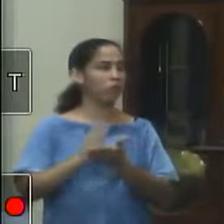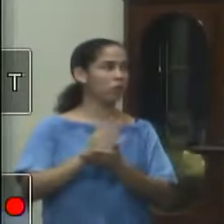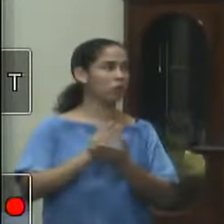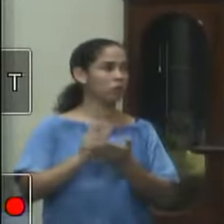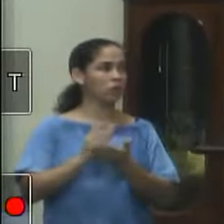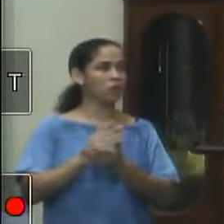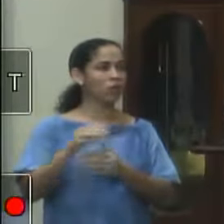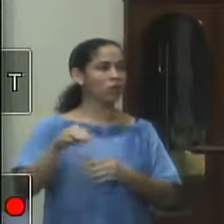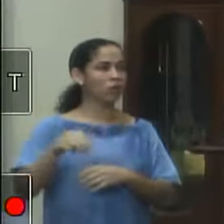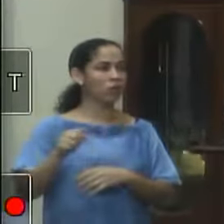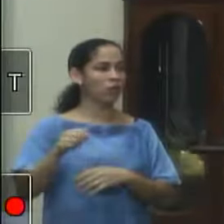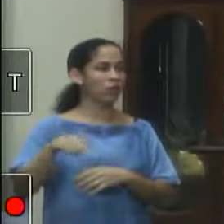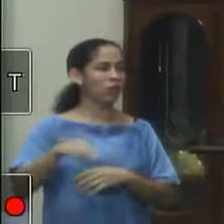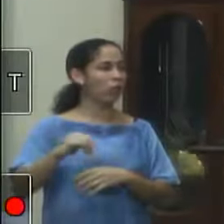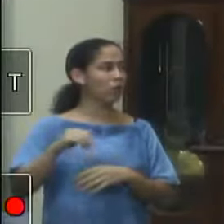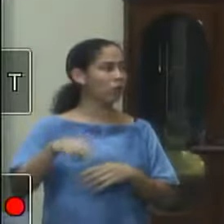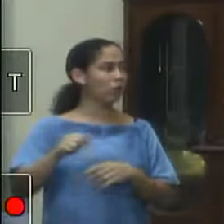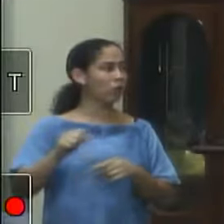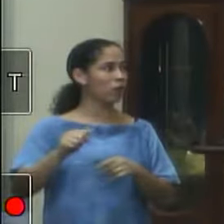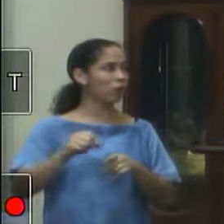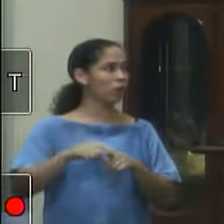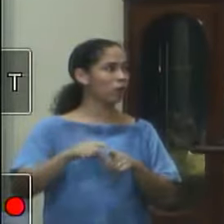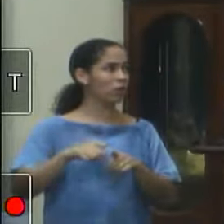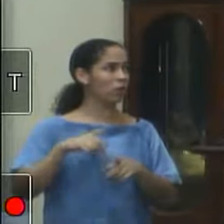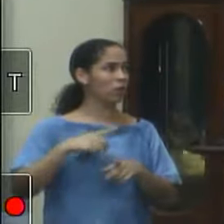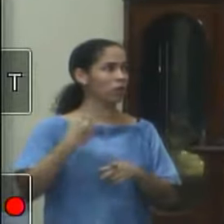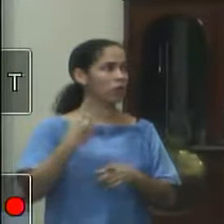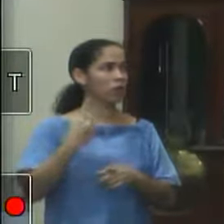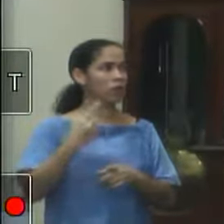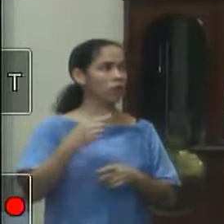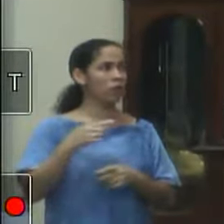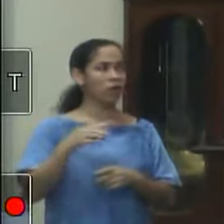máquinas de asfalto. Tem uma máquina que